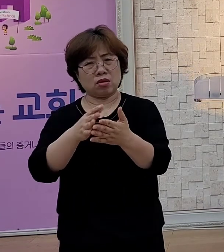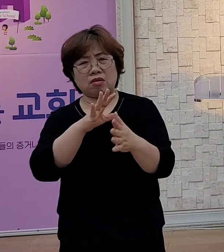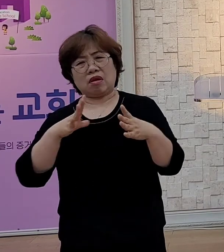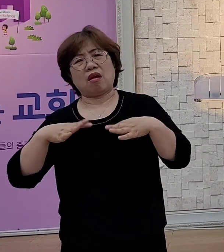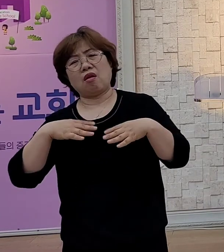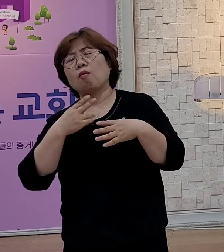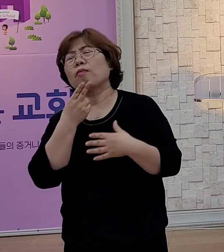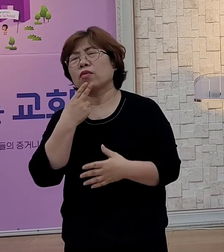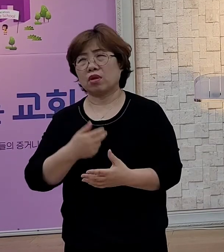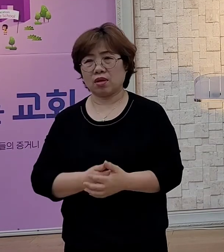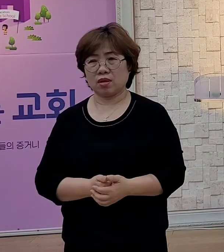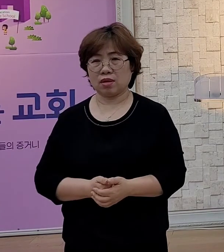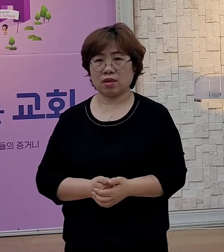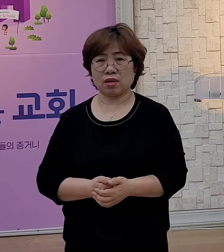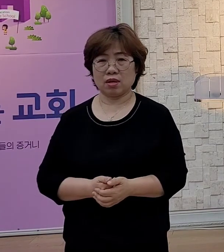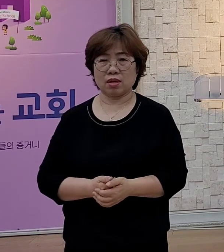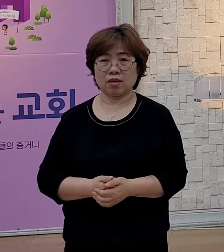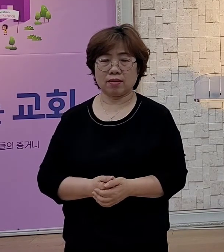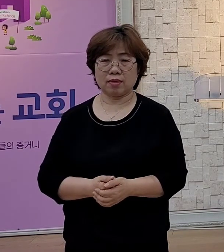자랑거리가 아닙니다.